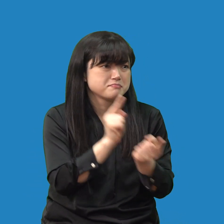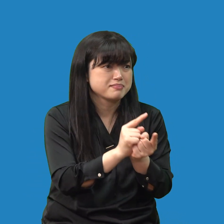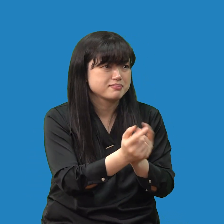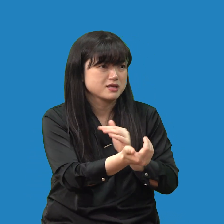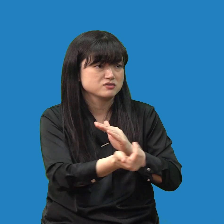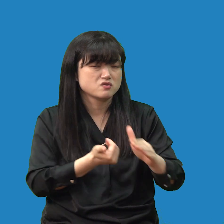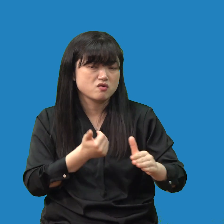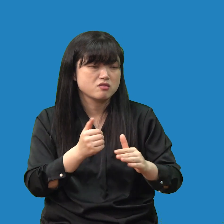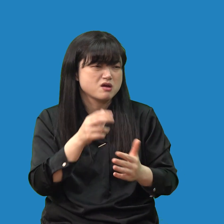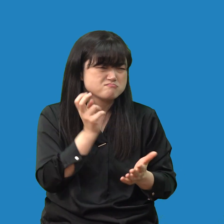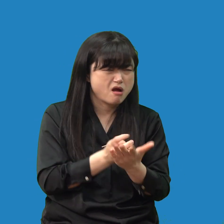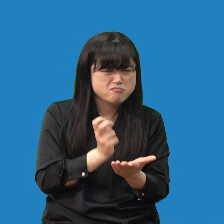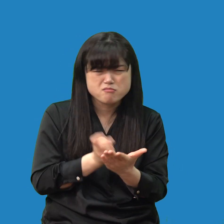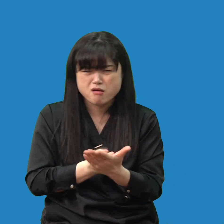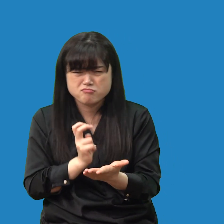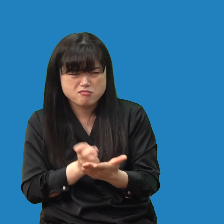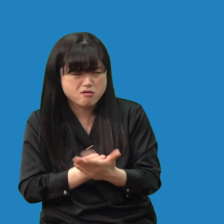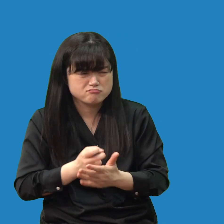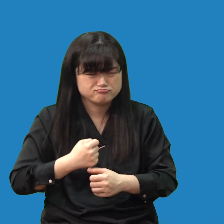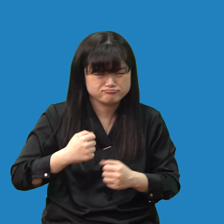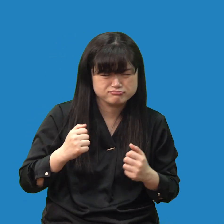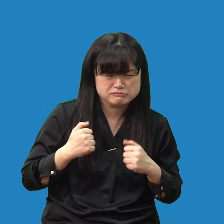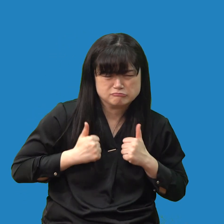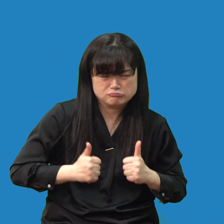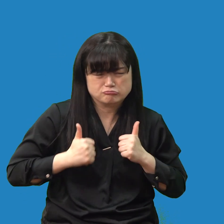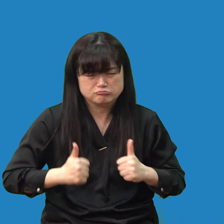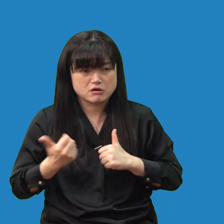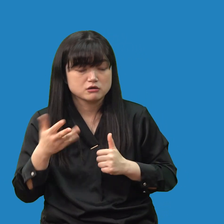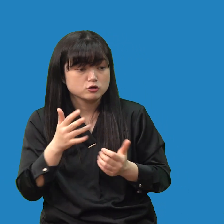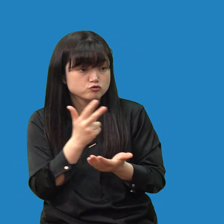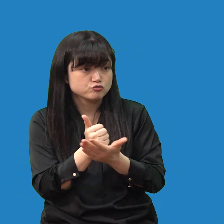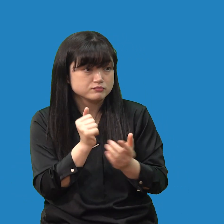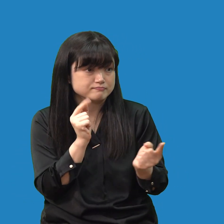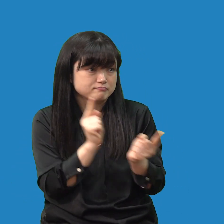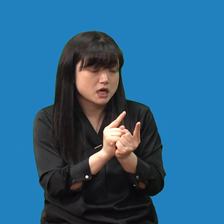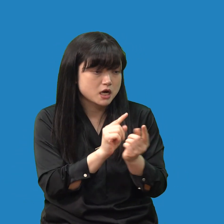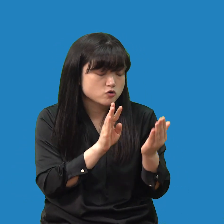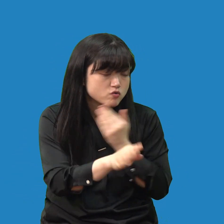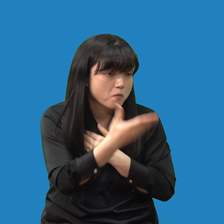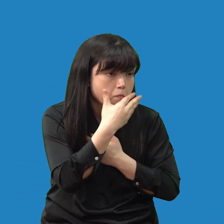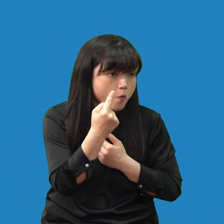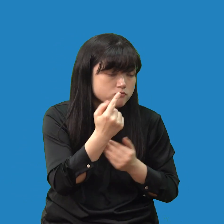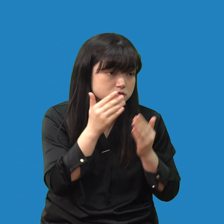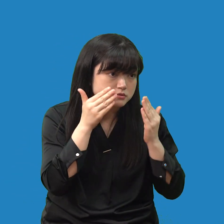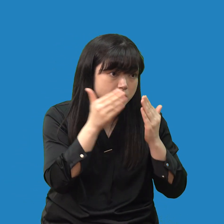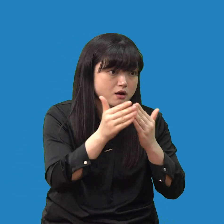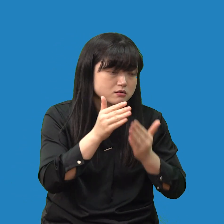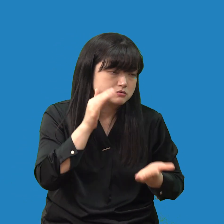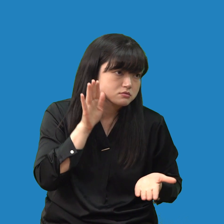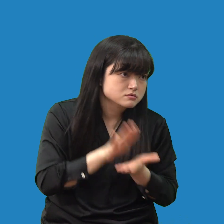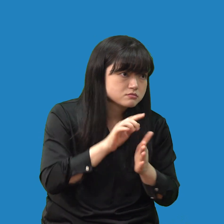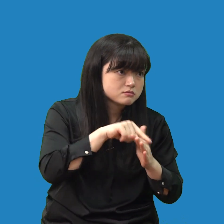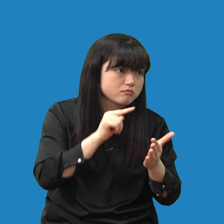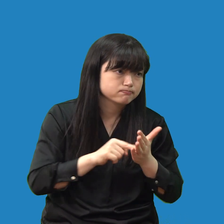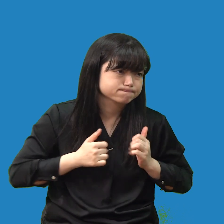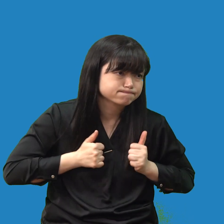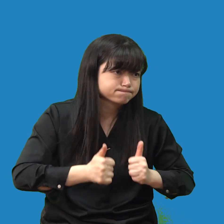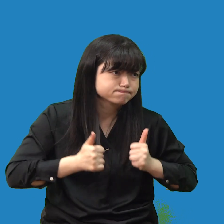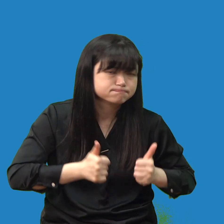만나기 전에는 율법을 향한 열심이 가득했고, 주님을 만난 다음에는 복음을 향한 그 열심이